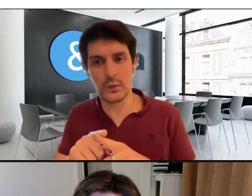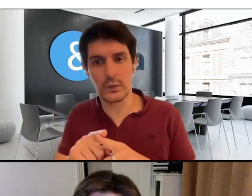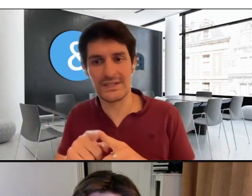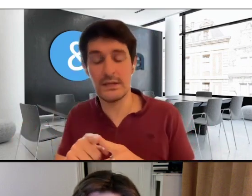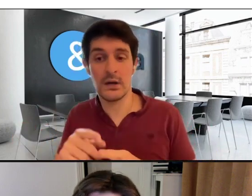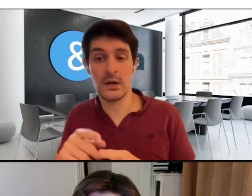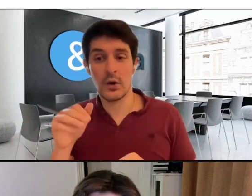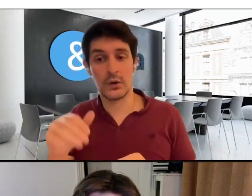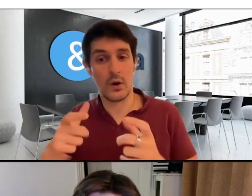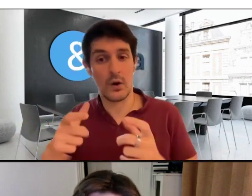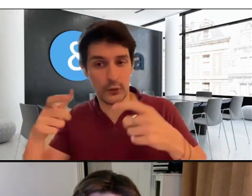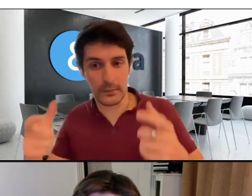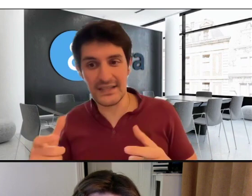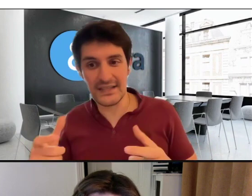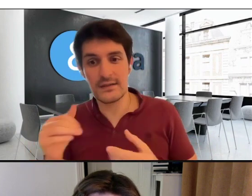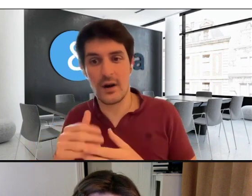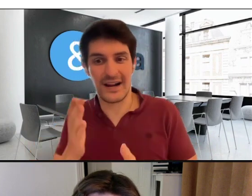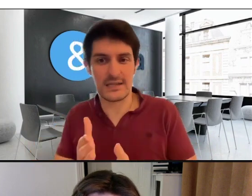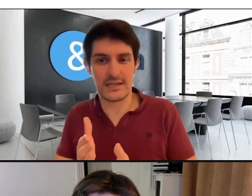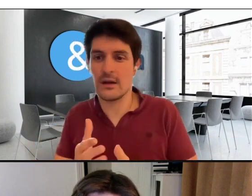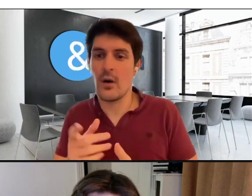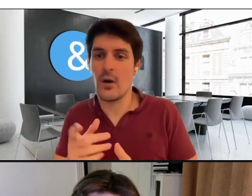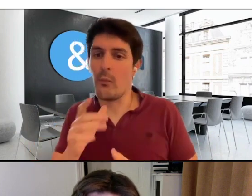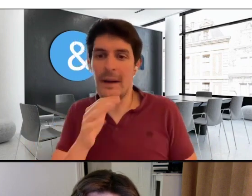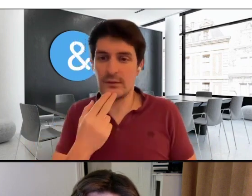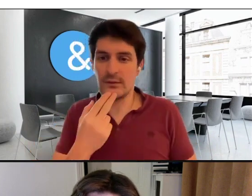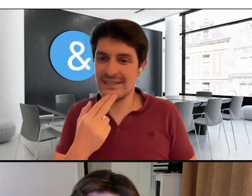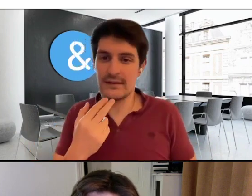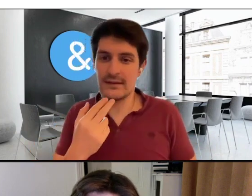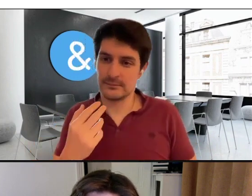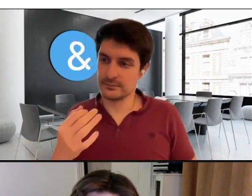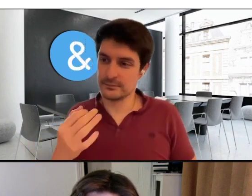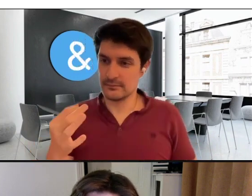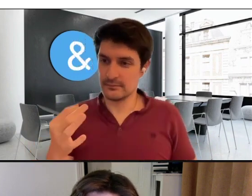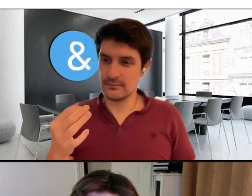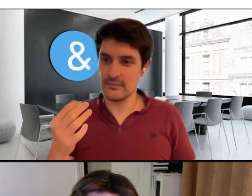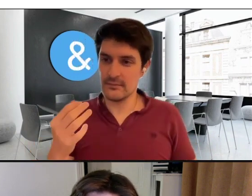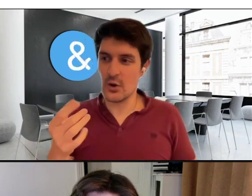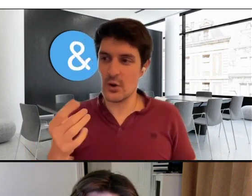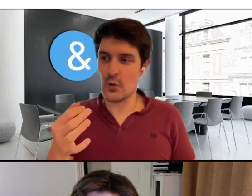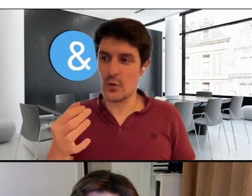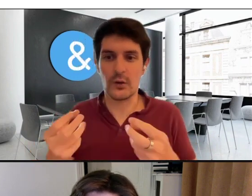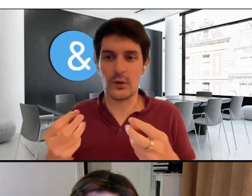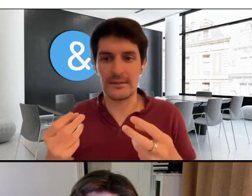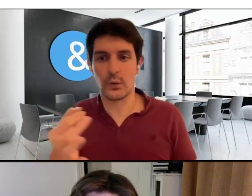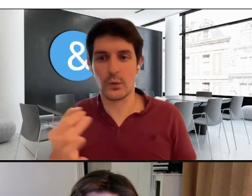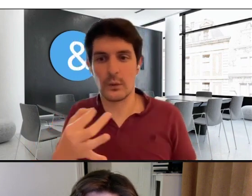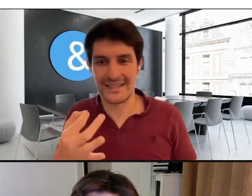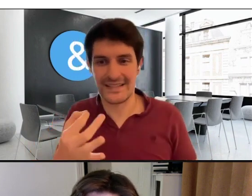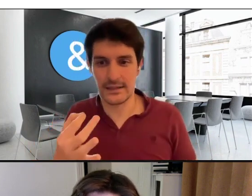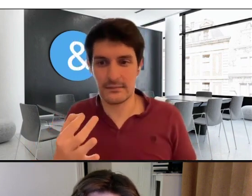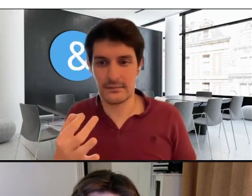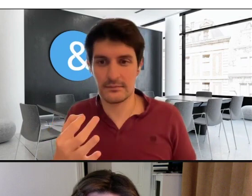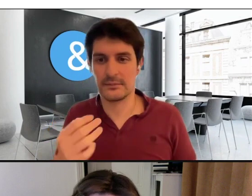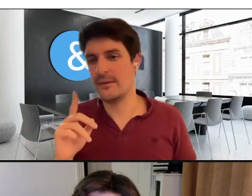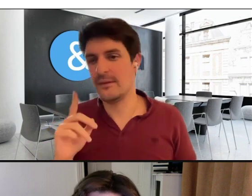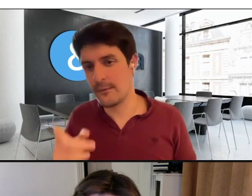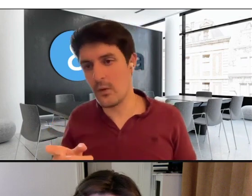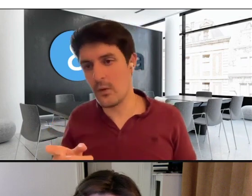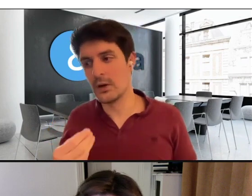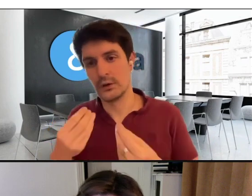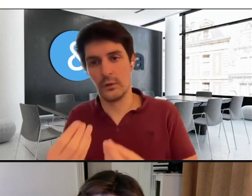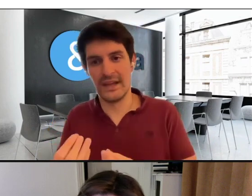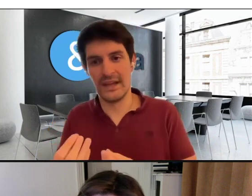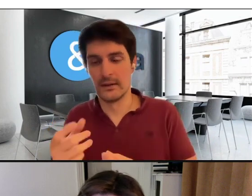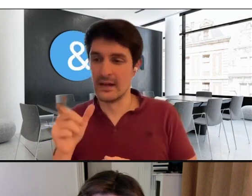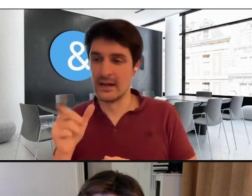aussi que dans l'entreprise, dans la classe, on ne peut pas utiliser la transcription automatique. Il faut